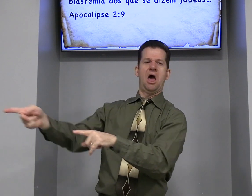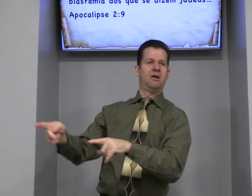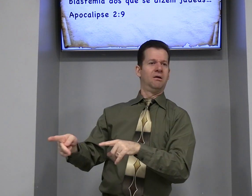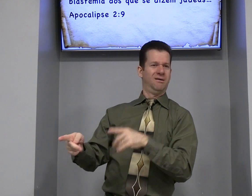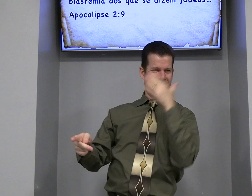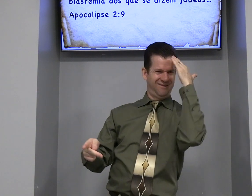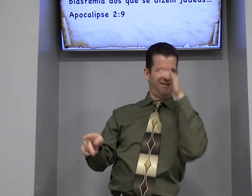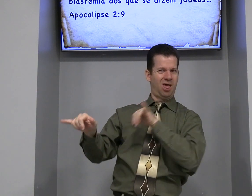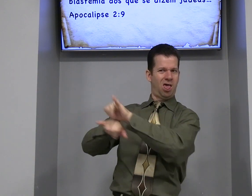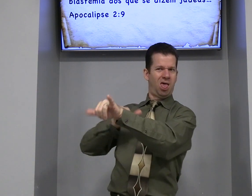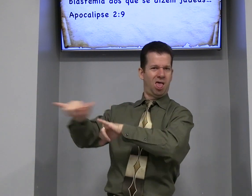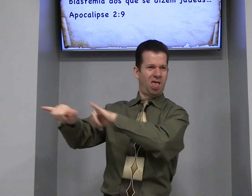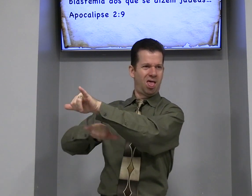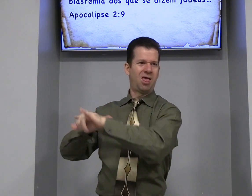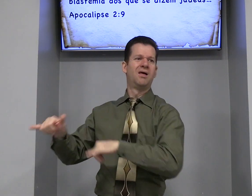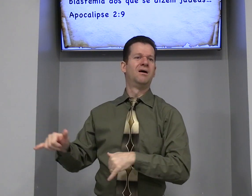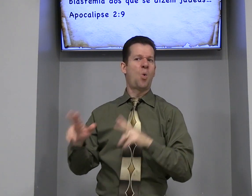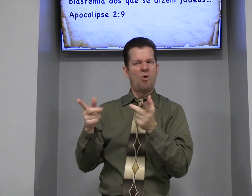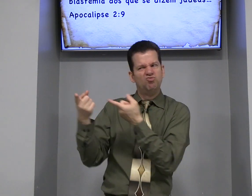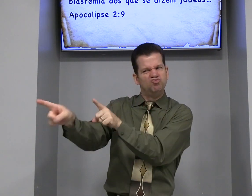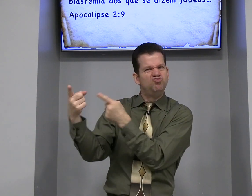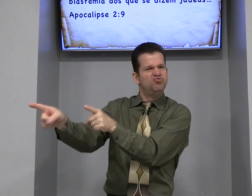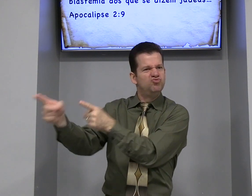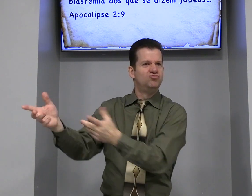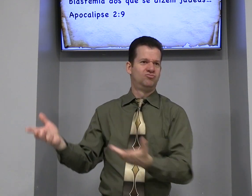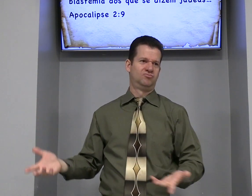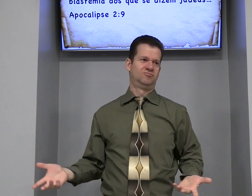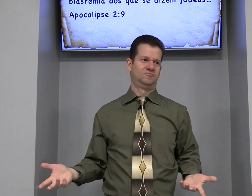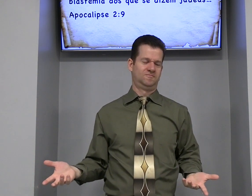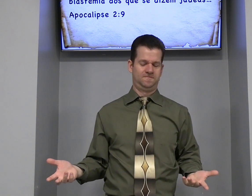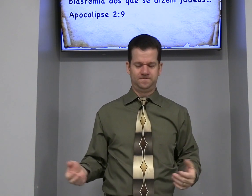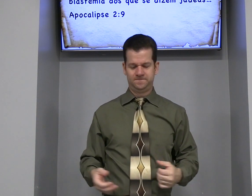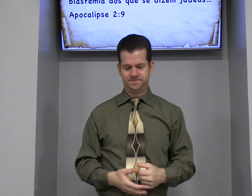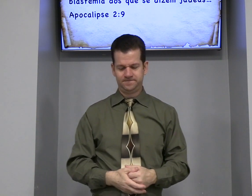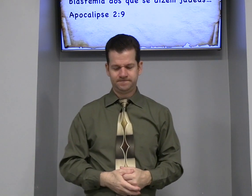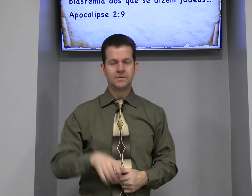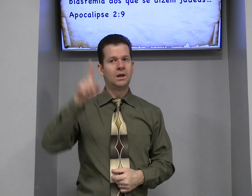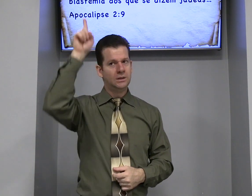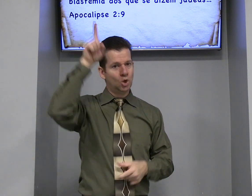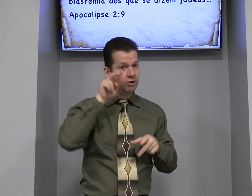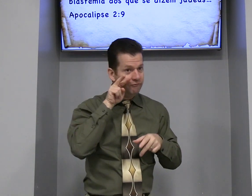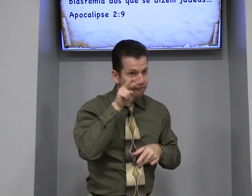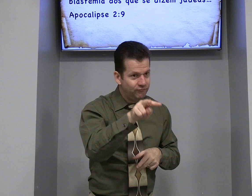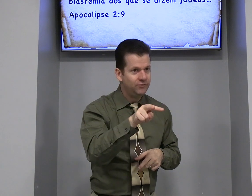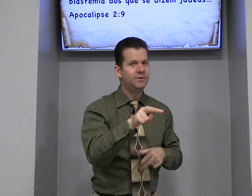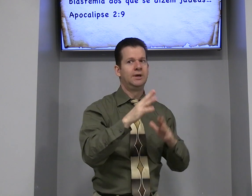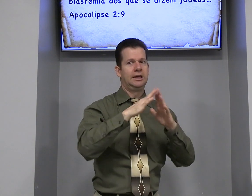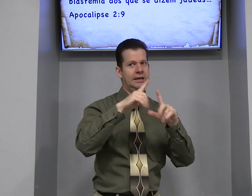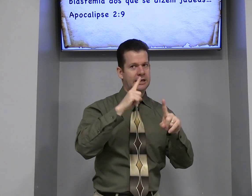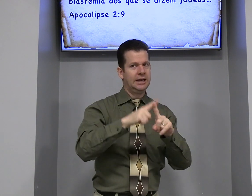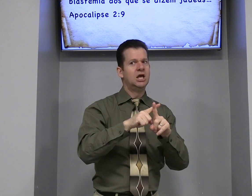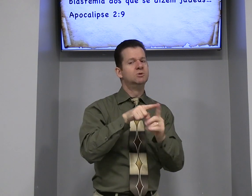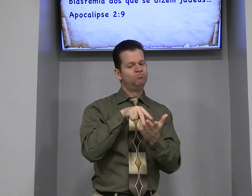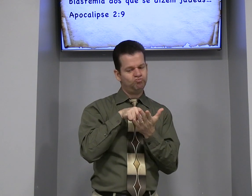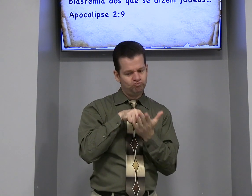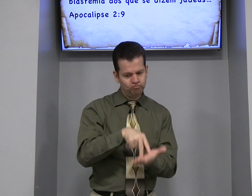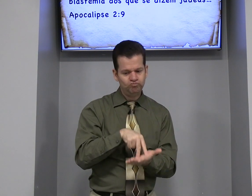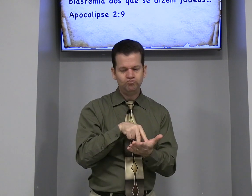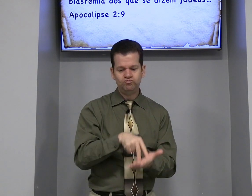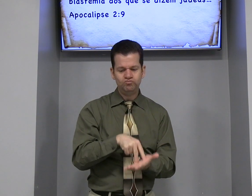judaica estava trabalhando e outros estavam blasfemando, zombando eles. E Deus viu essa igreja em